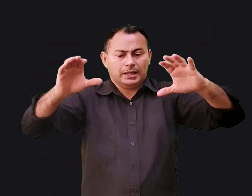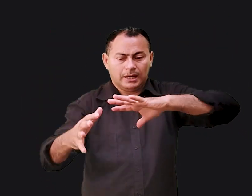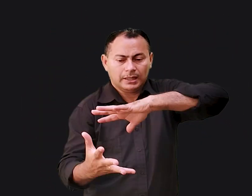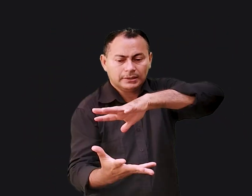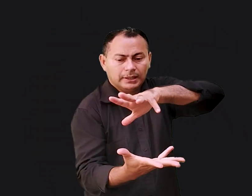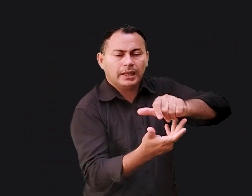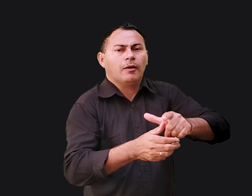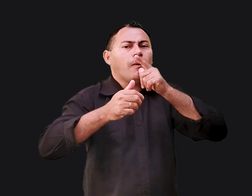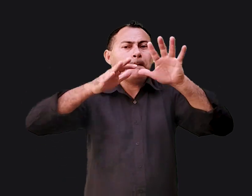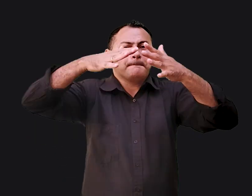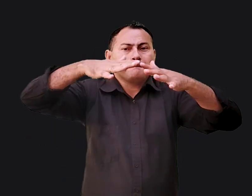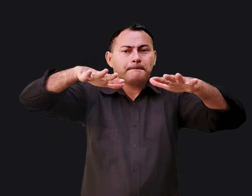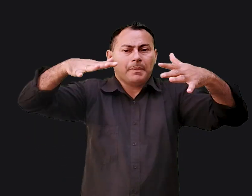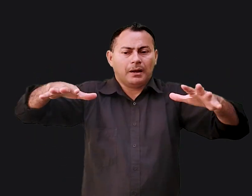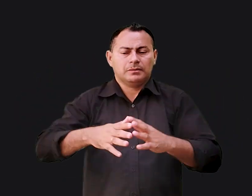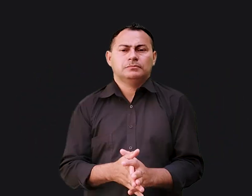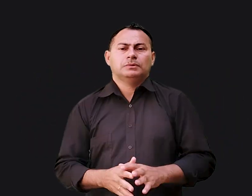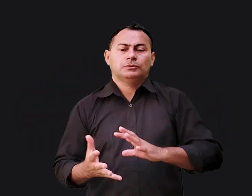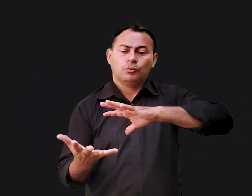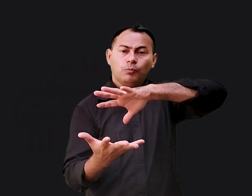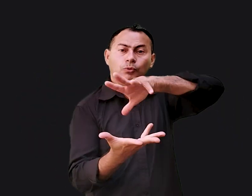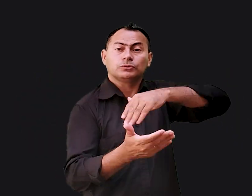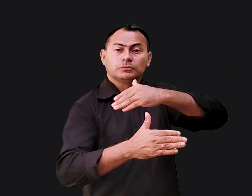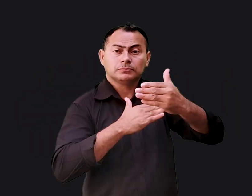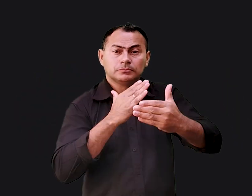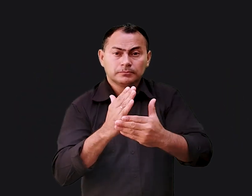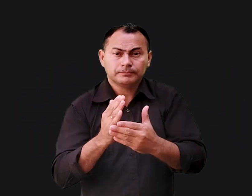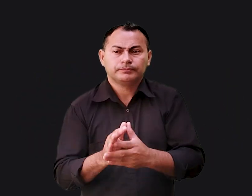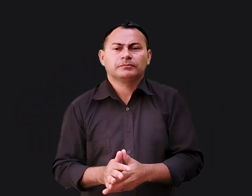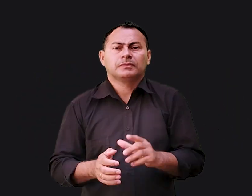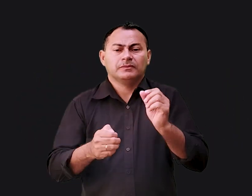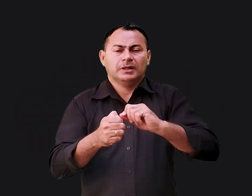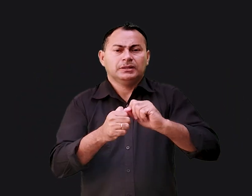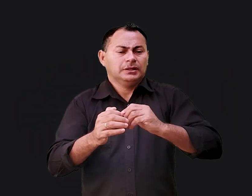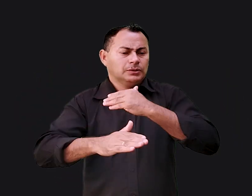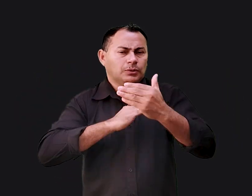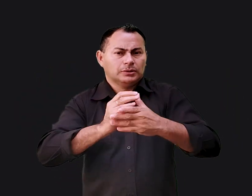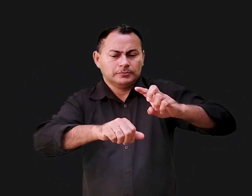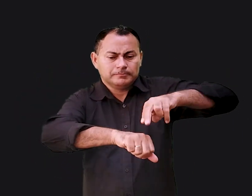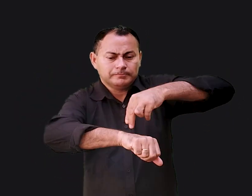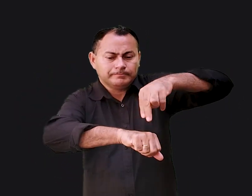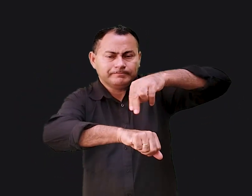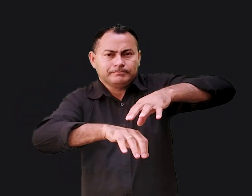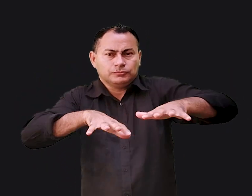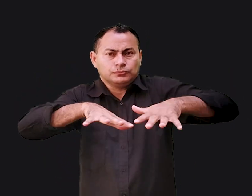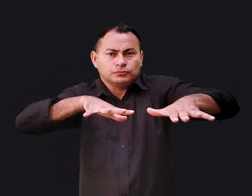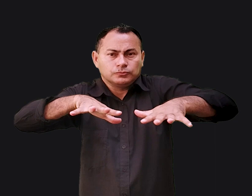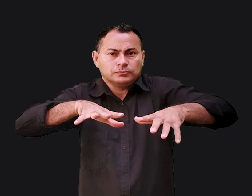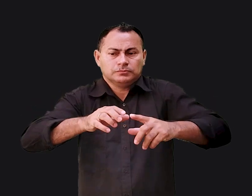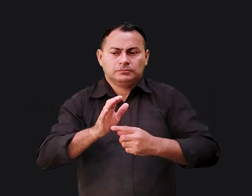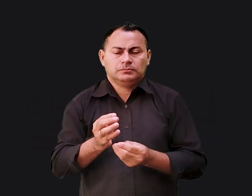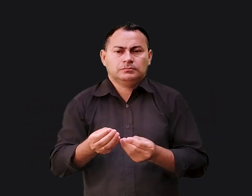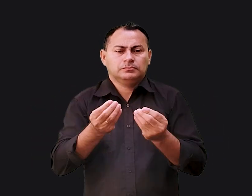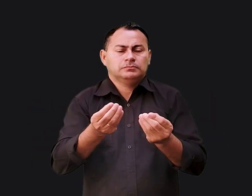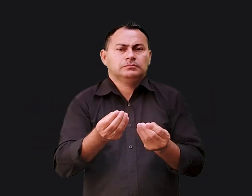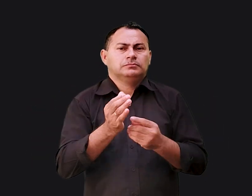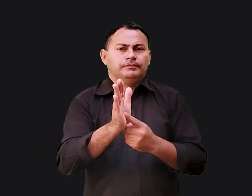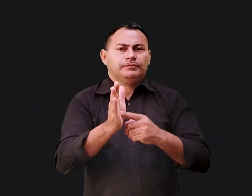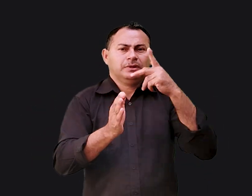a terra, o mar e o continente. Farei tremer todas as nações, as quais trarão para cá os